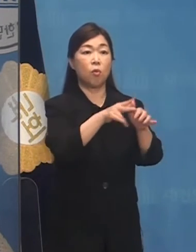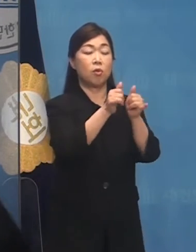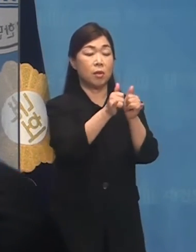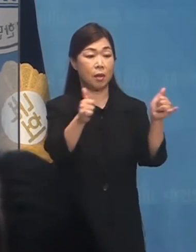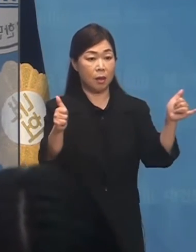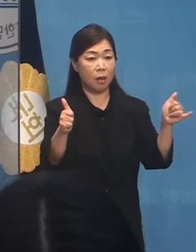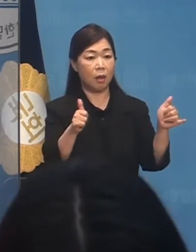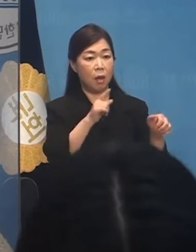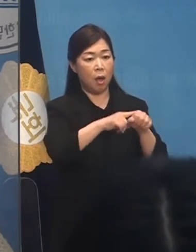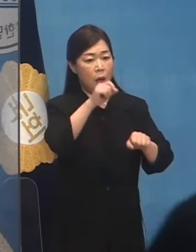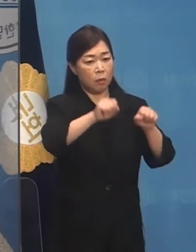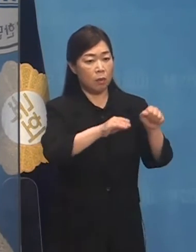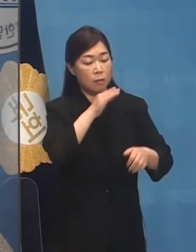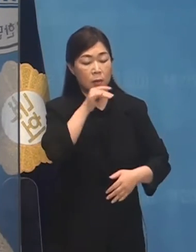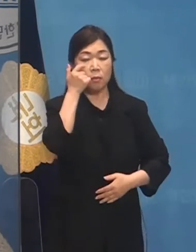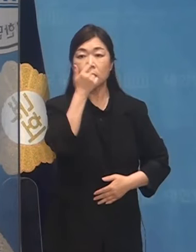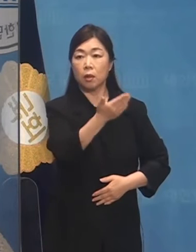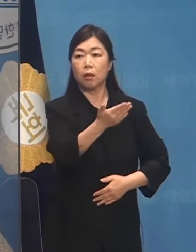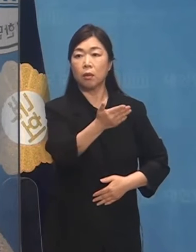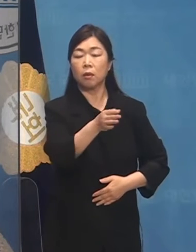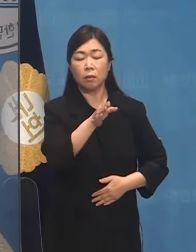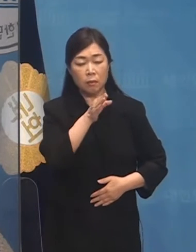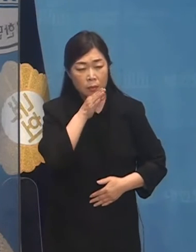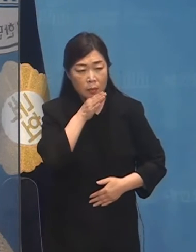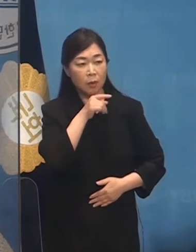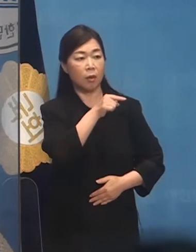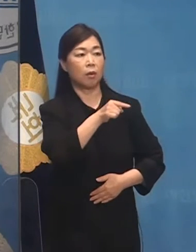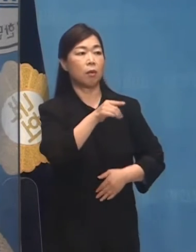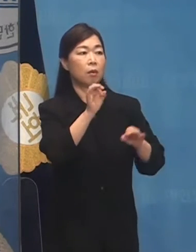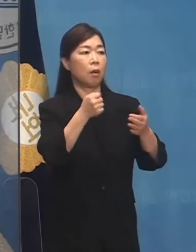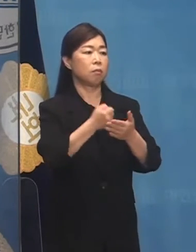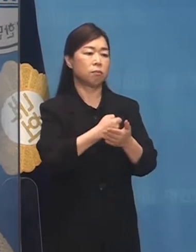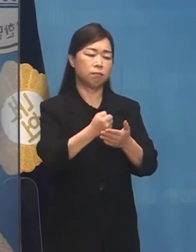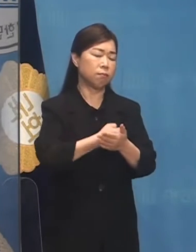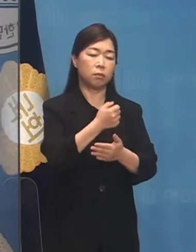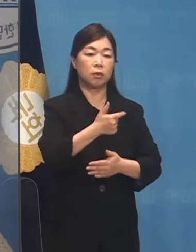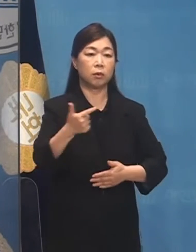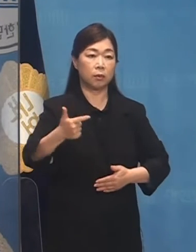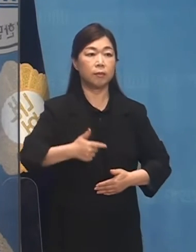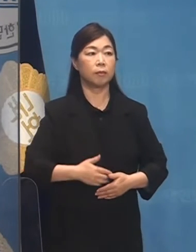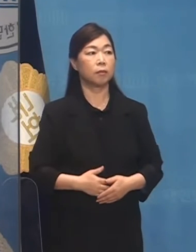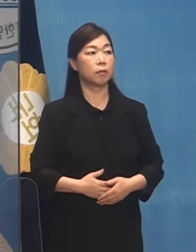할 일인지 정말 참 개탄스럽습니다.